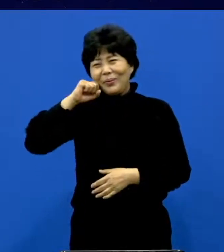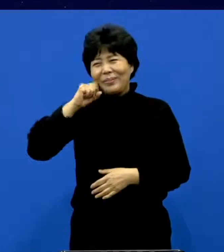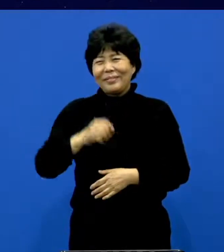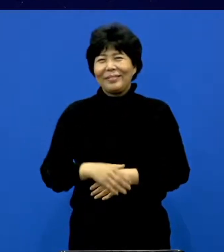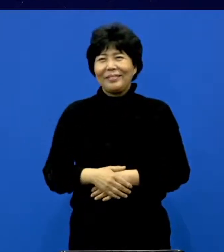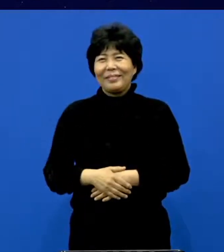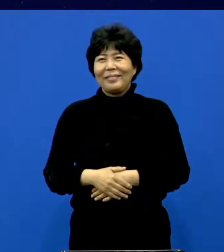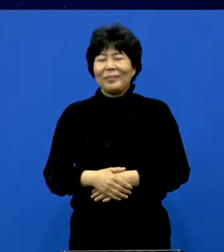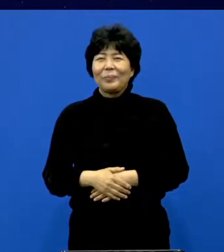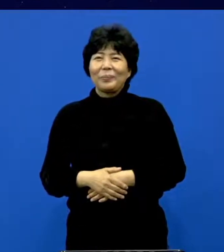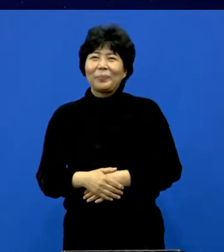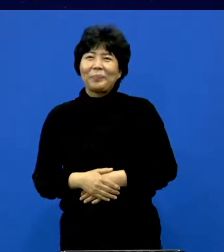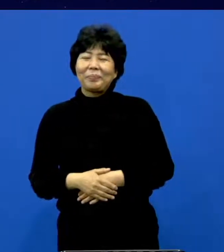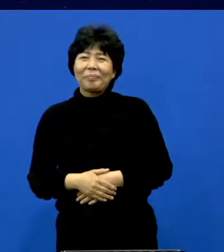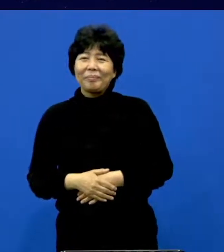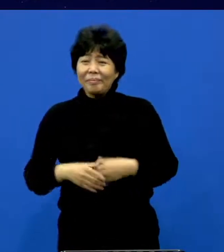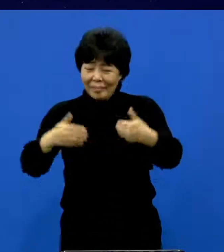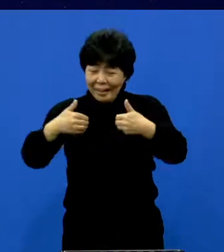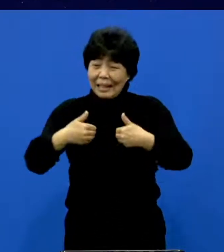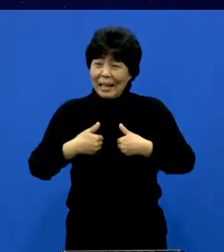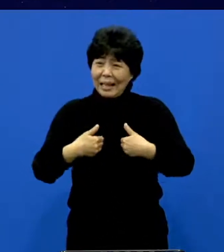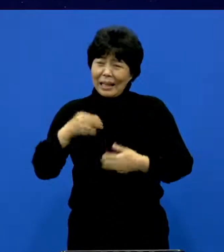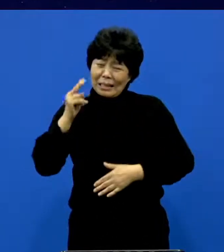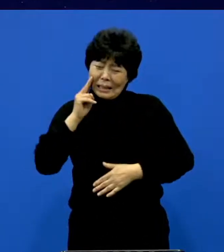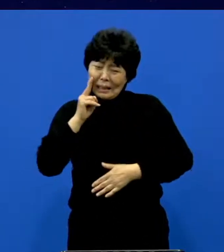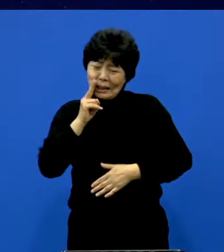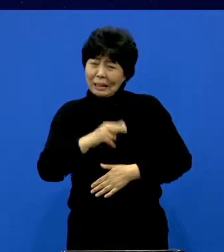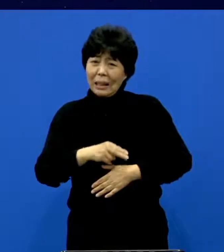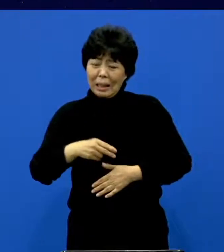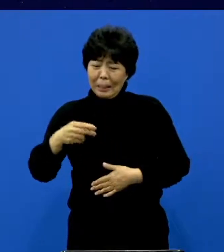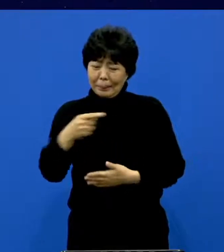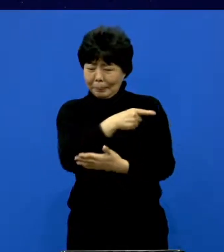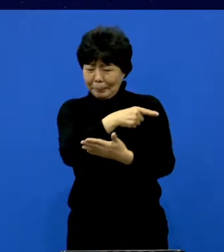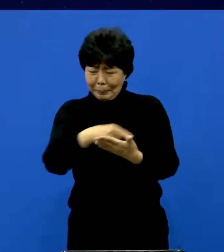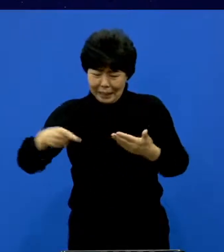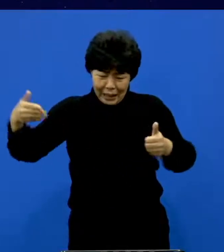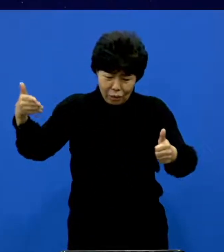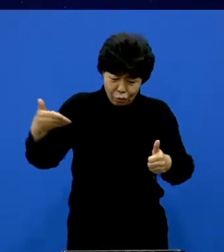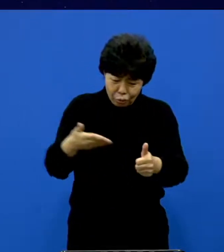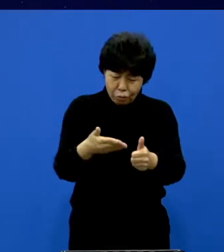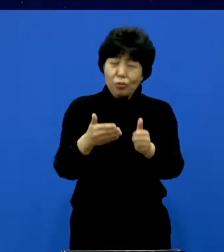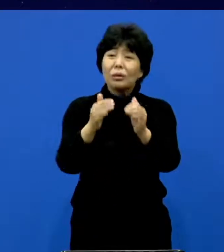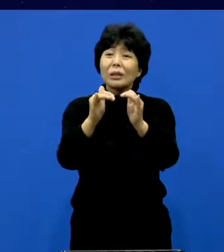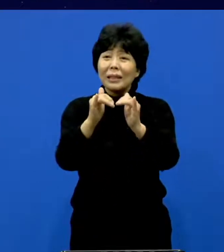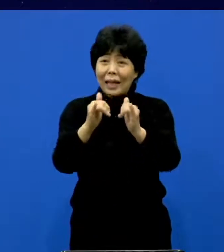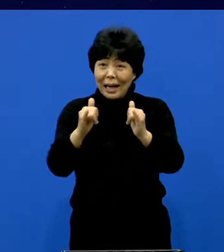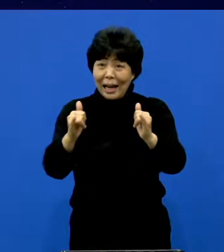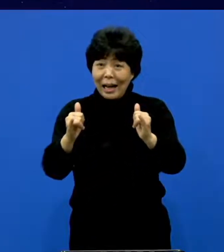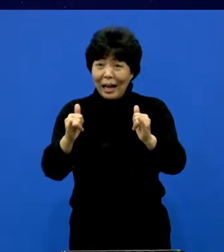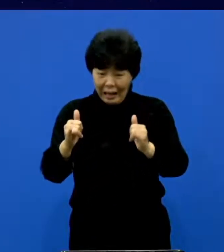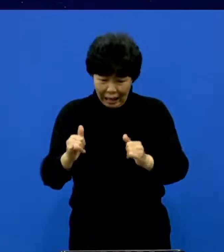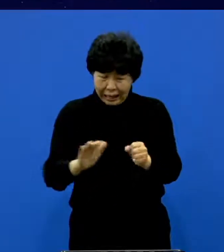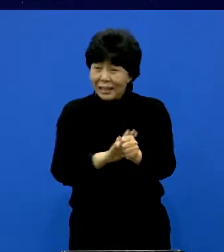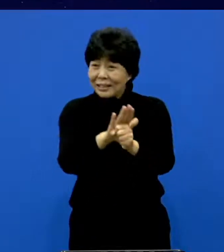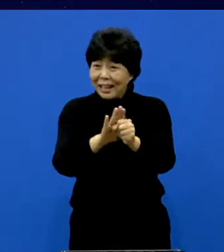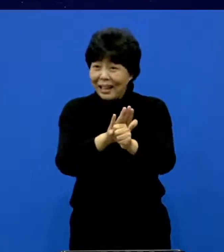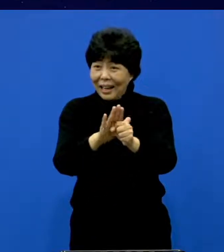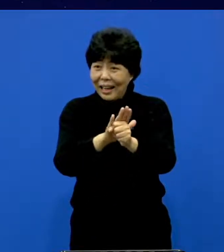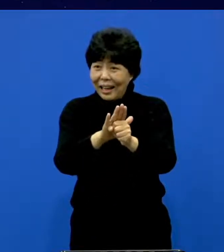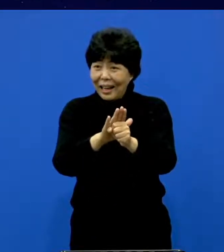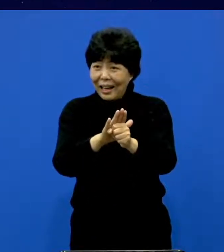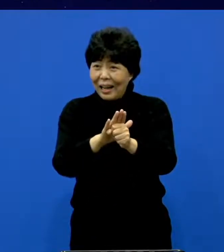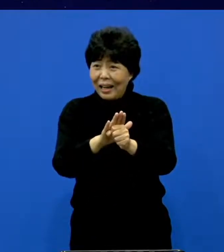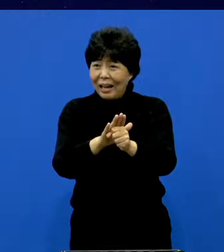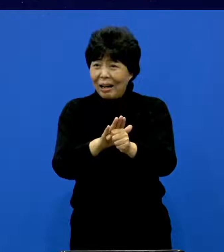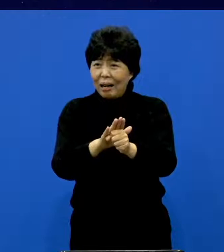수 있는데, 나에게 심각한 피해를 입힌 사람, 가해자 바로 앞에서 이 구절을 읽으면요, 이